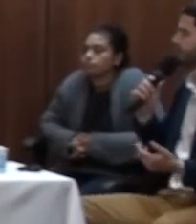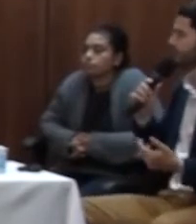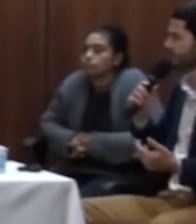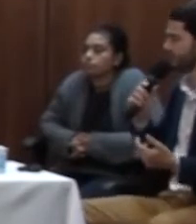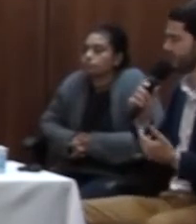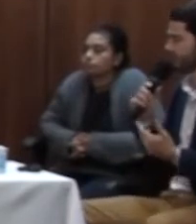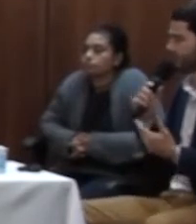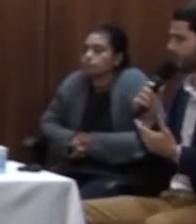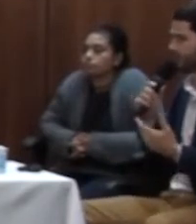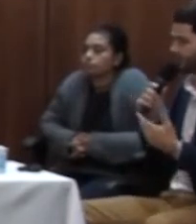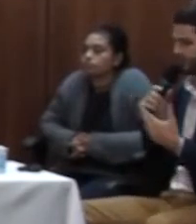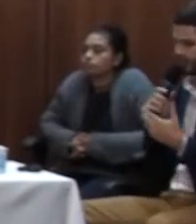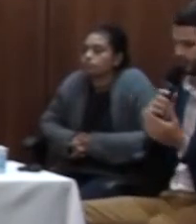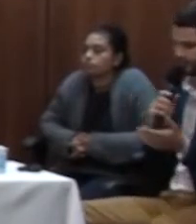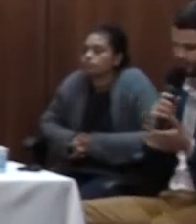tem